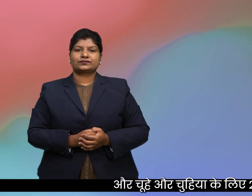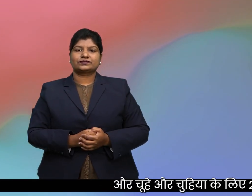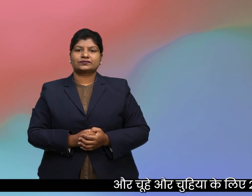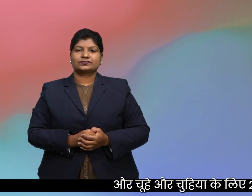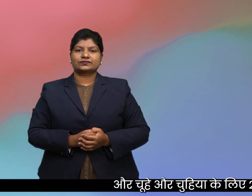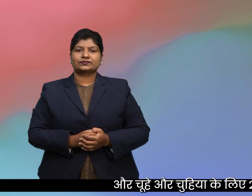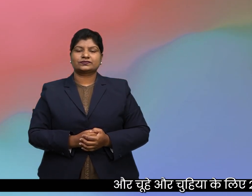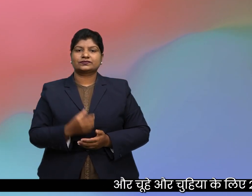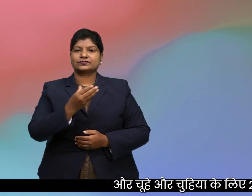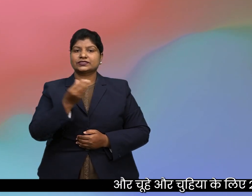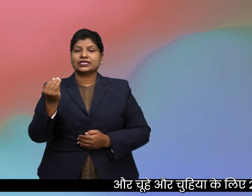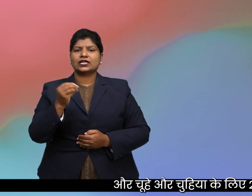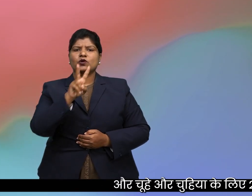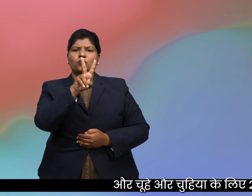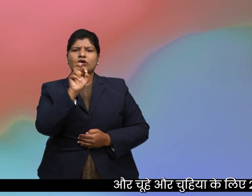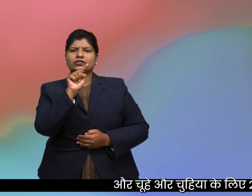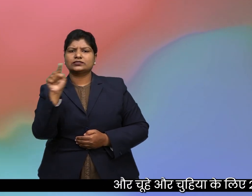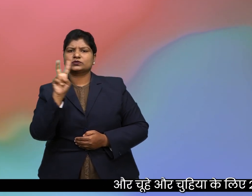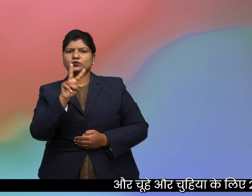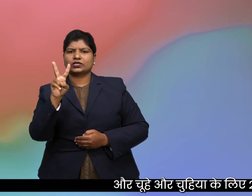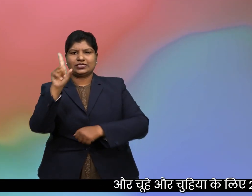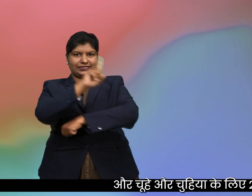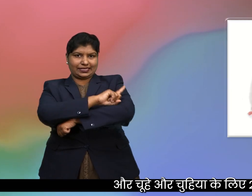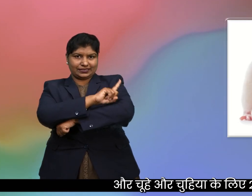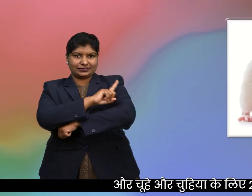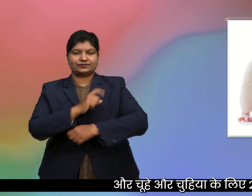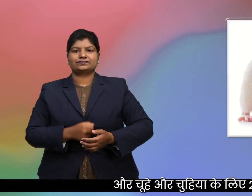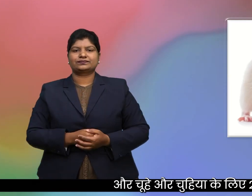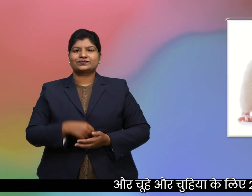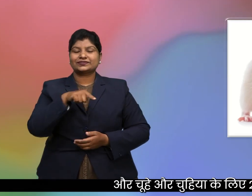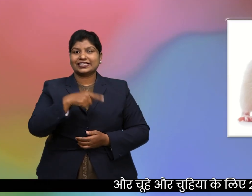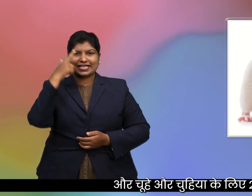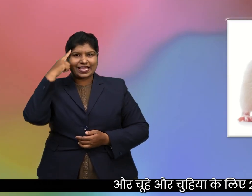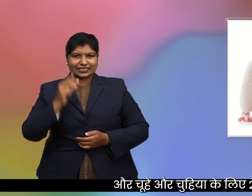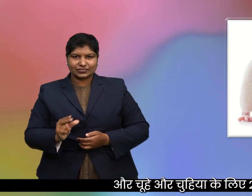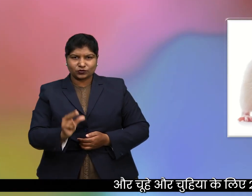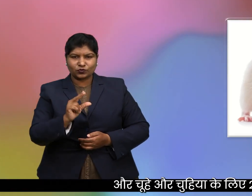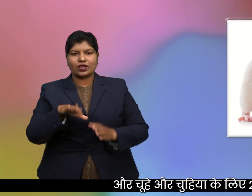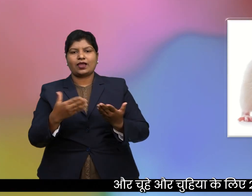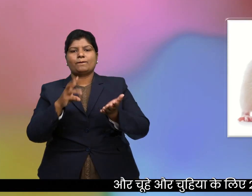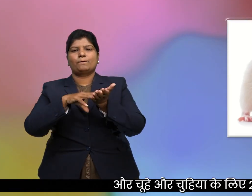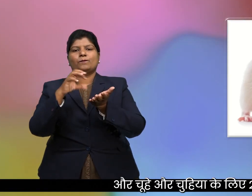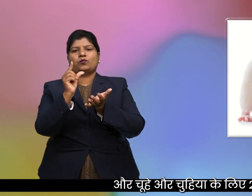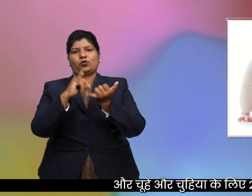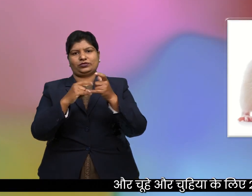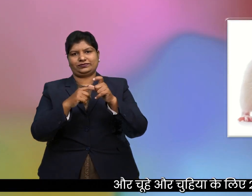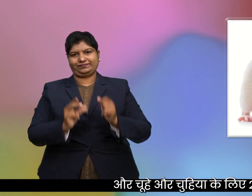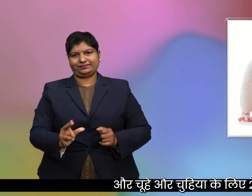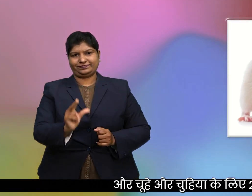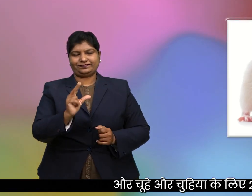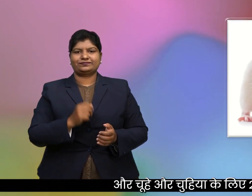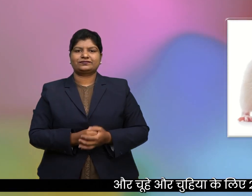और चूहिया और चूहे के लिए 20 से 22 दिन है।